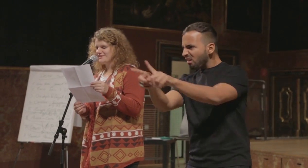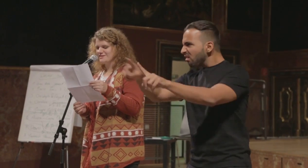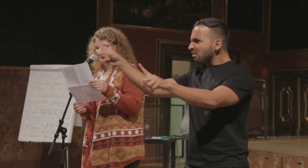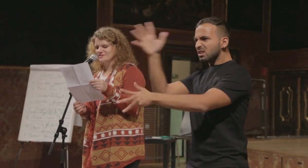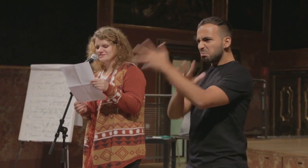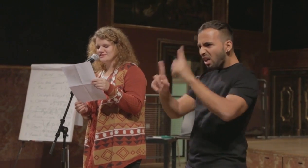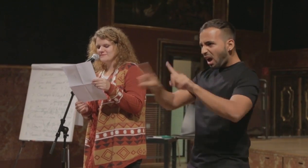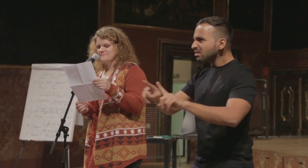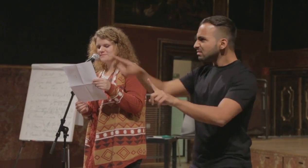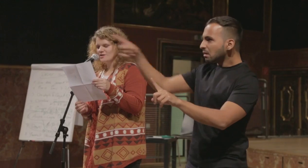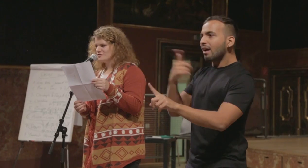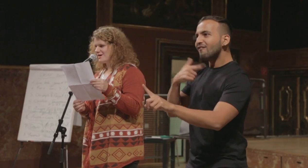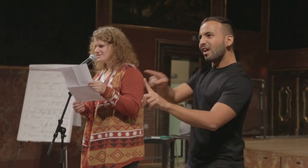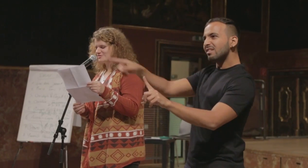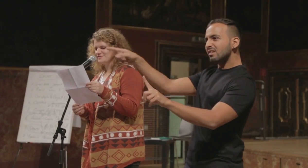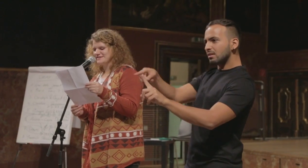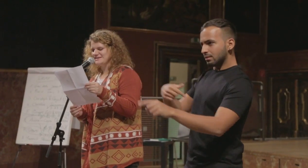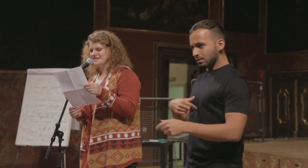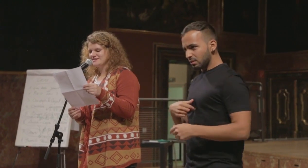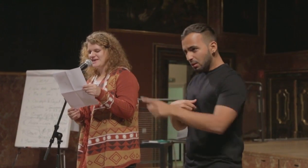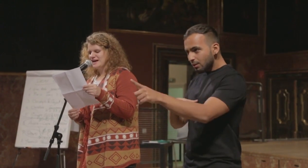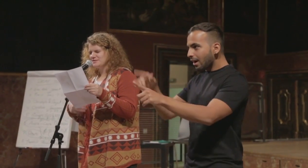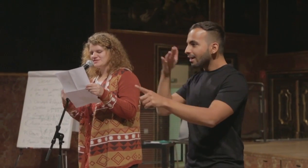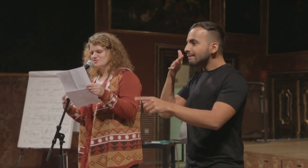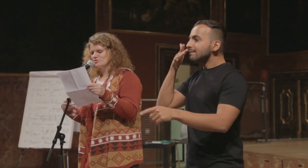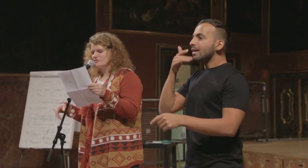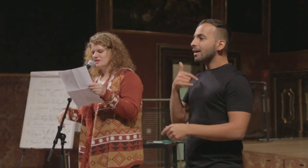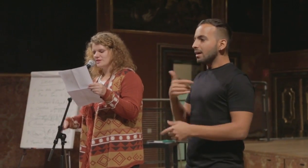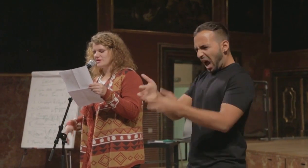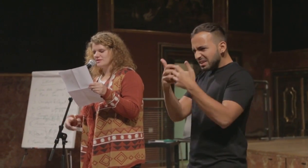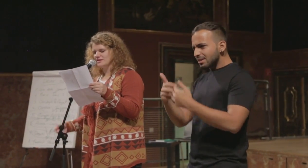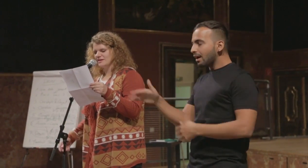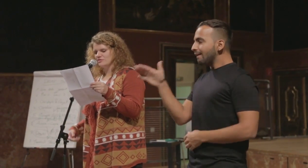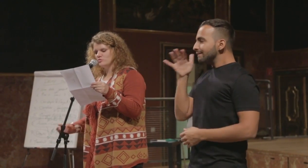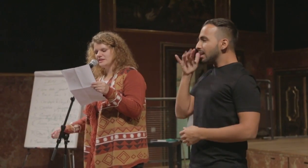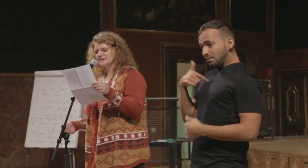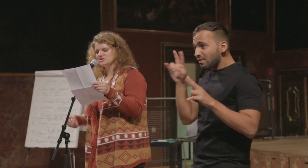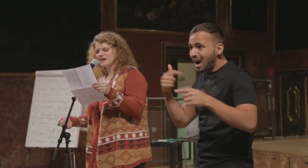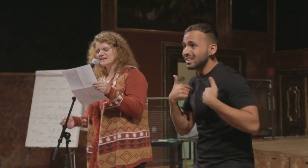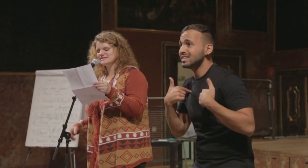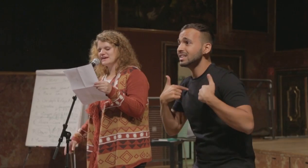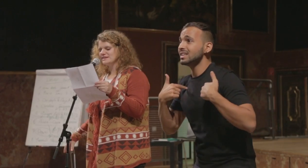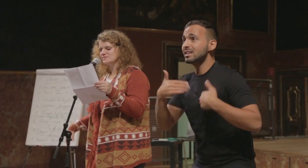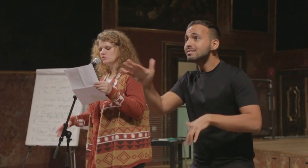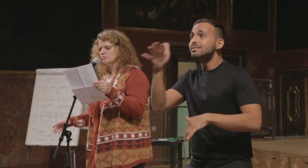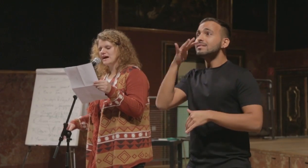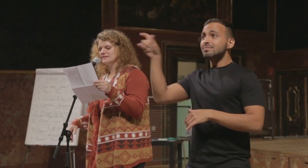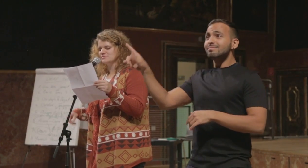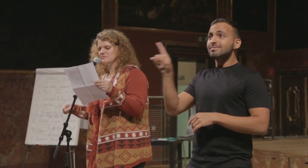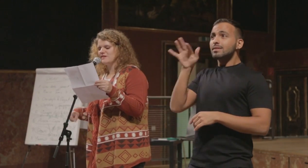ihr, da gefällt's dir. Du magst auch, wie sie riecht. Ein bisschen so, wie wenn man an der gegenüberliegenden Straßenseite eines Blumenladens mit dem